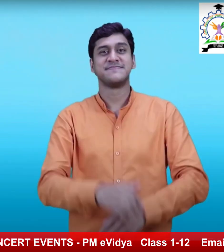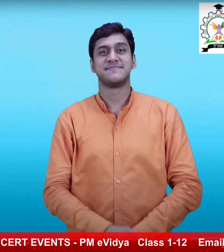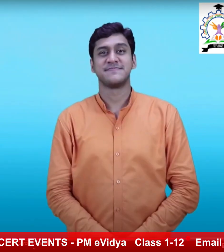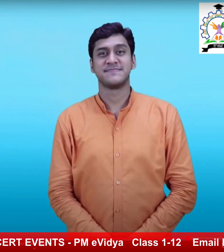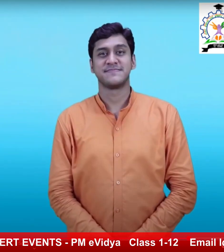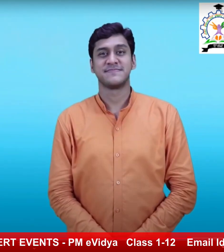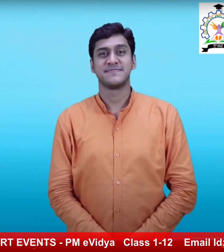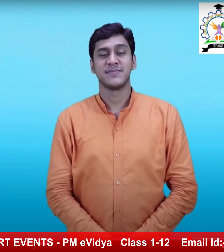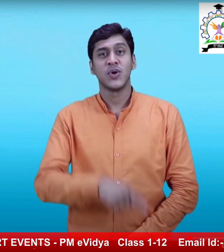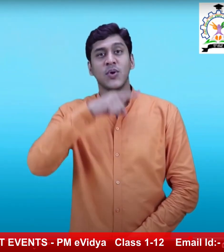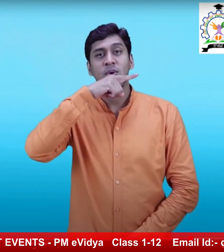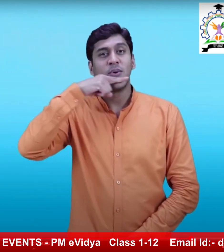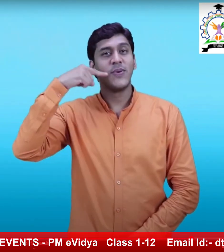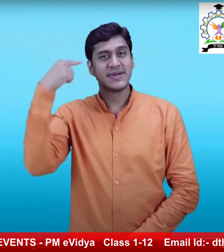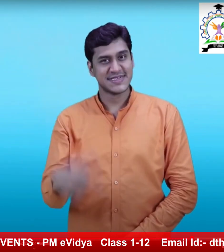अमेरिका,